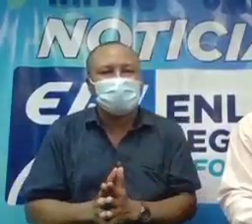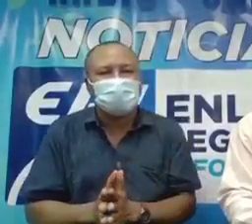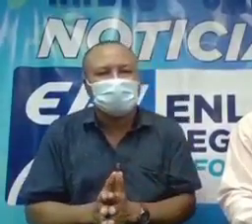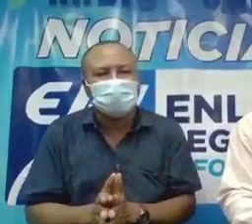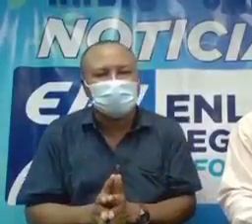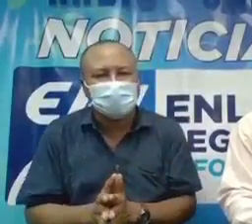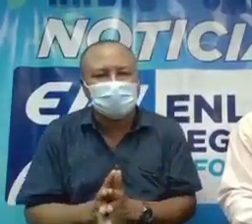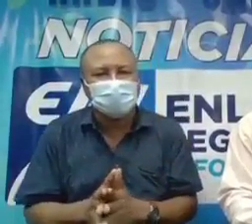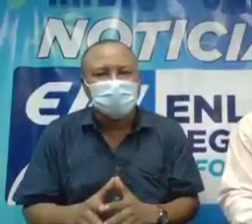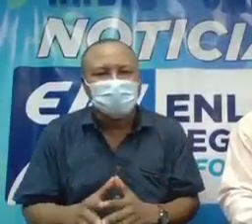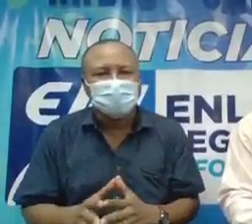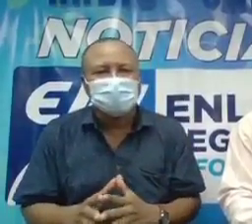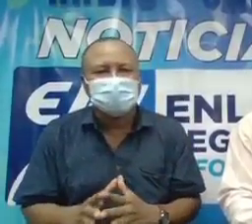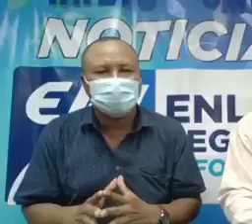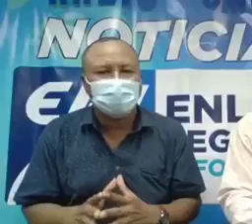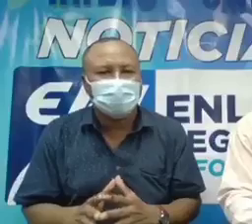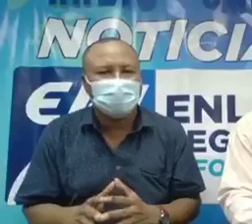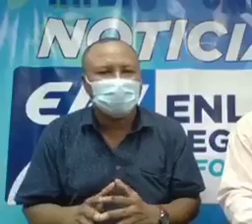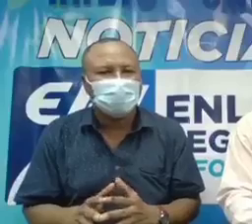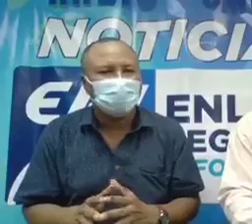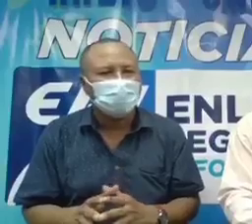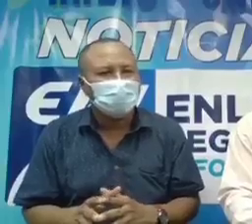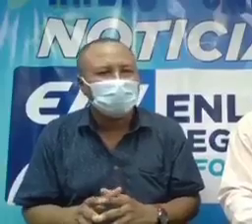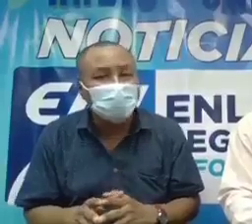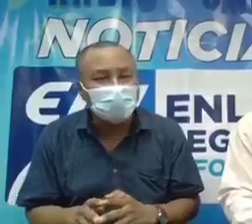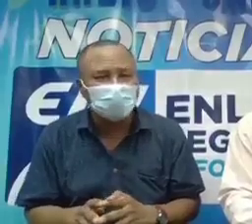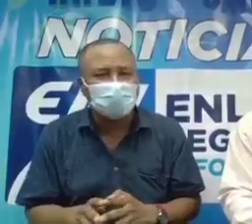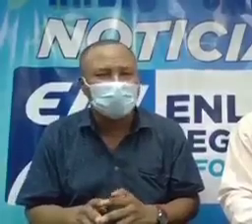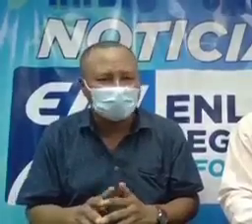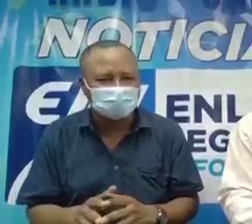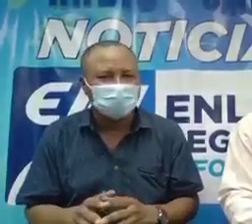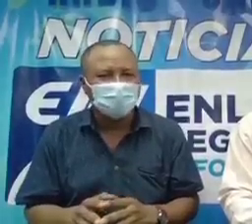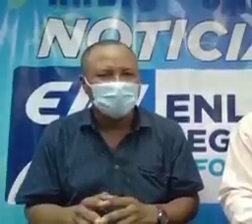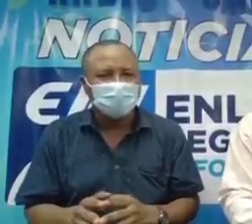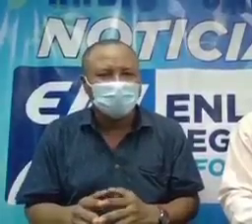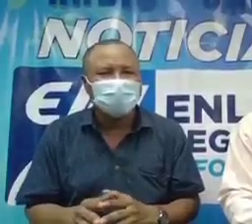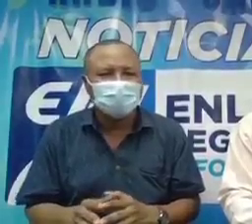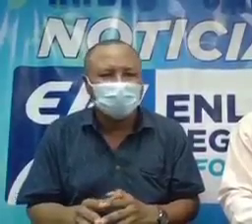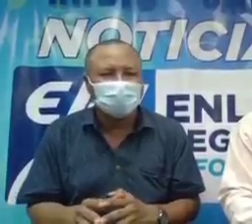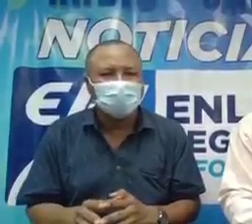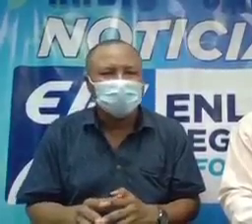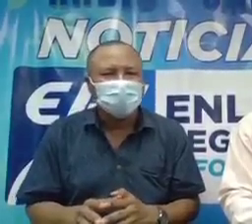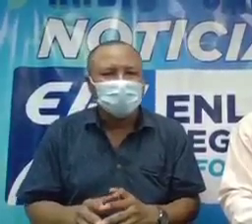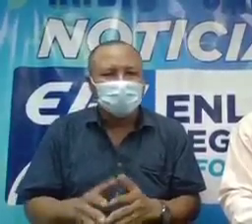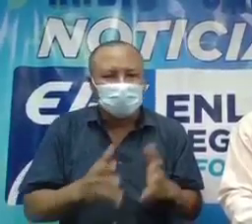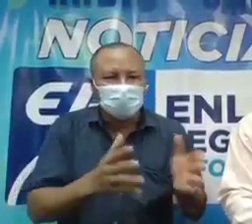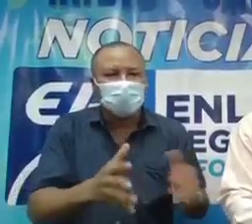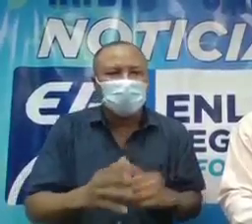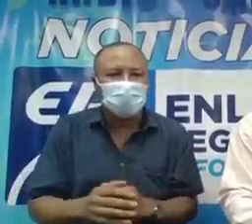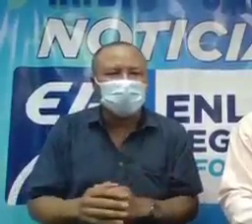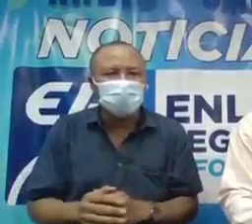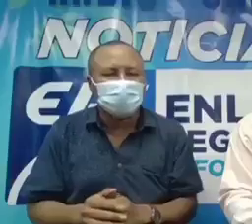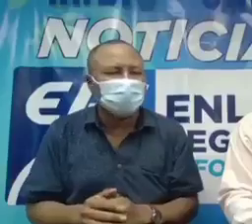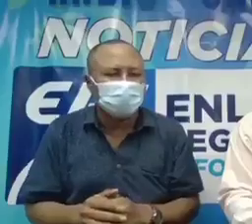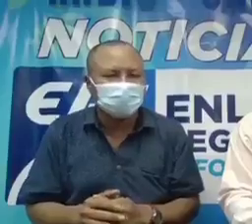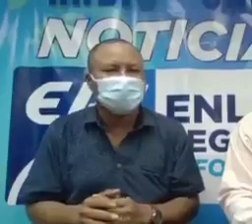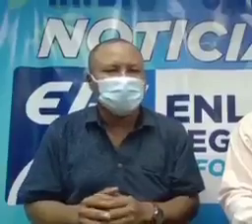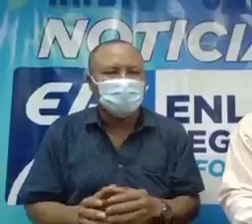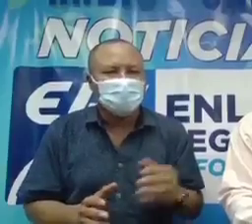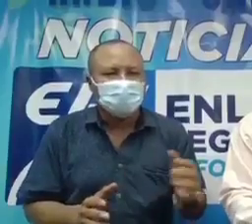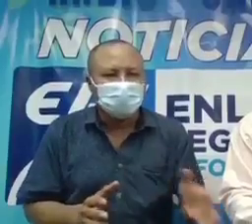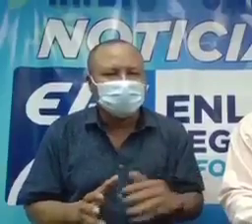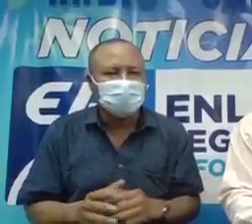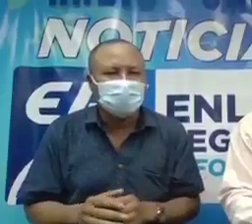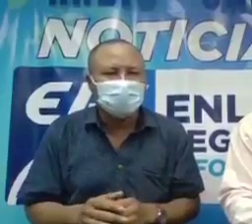que la compañera Cecilia Angulo, la ex gobernadora, como